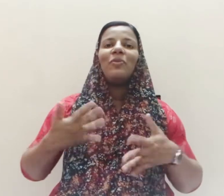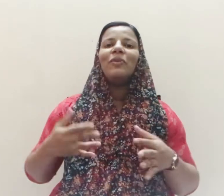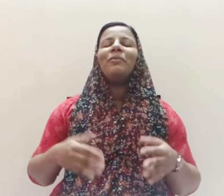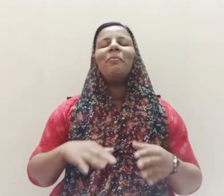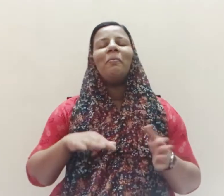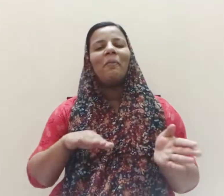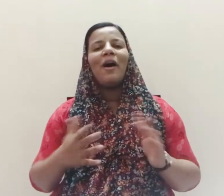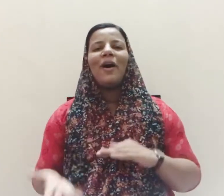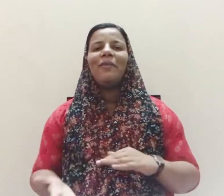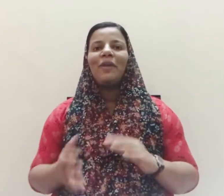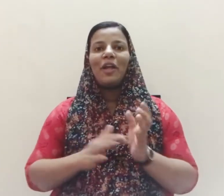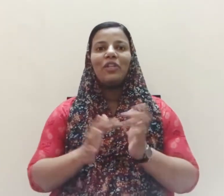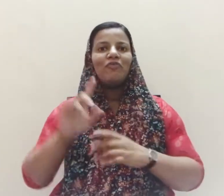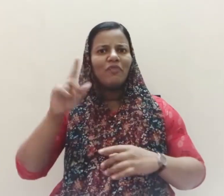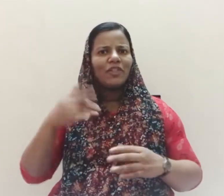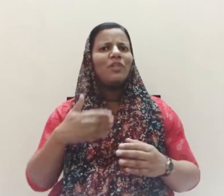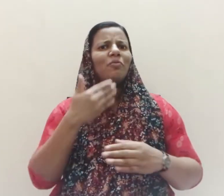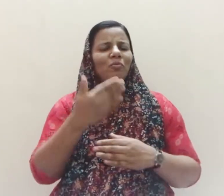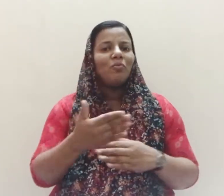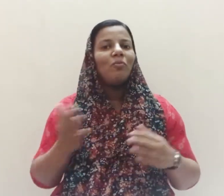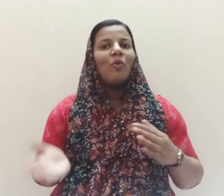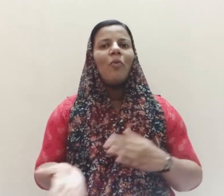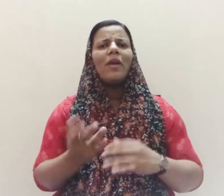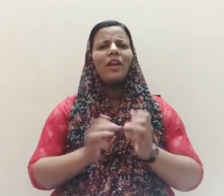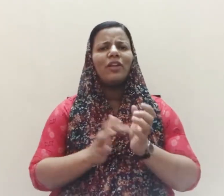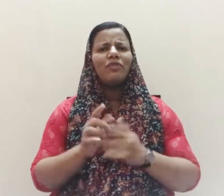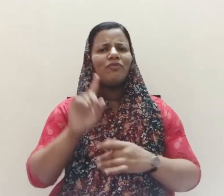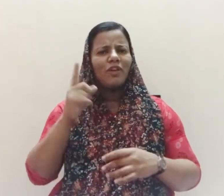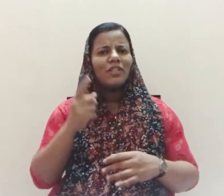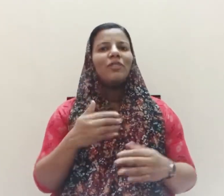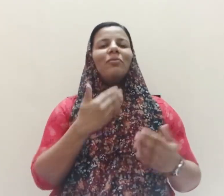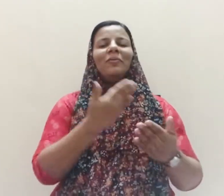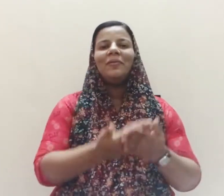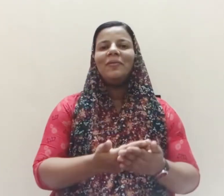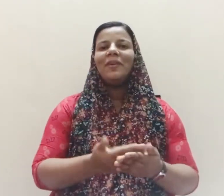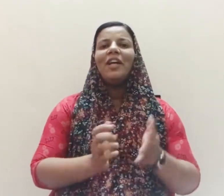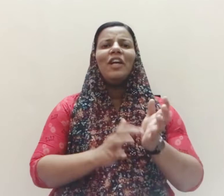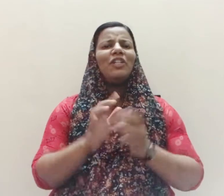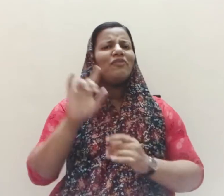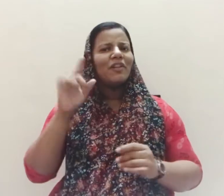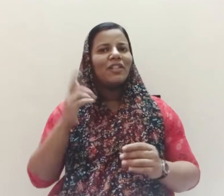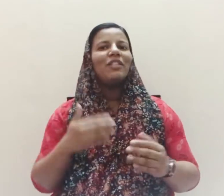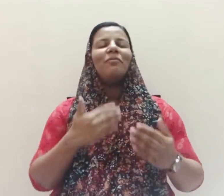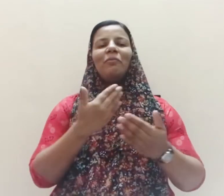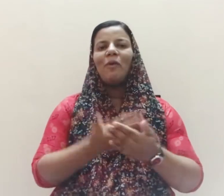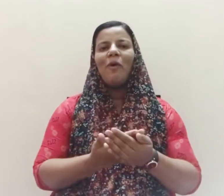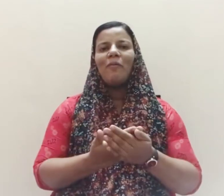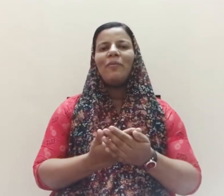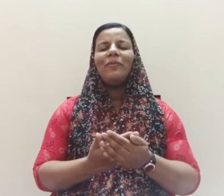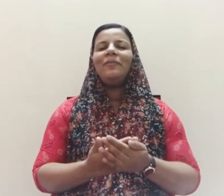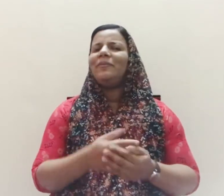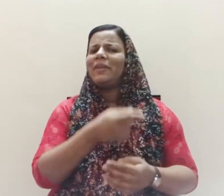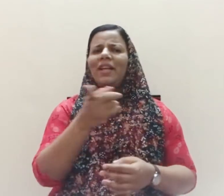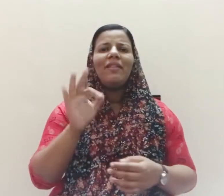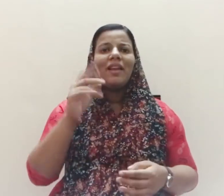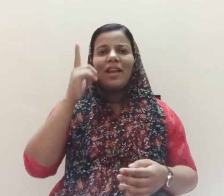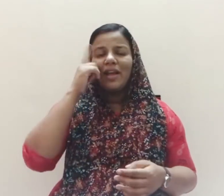മുമ്പേ യേശു പോകുന്നു, എനിക്ക് മുമ്പേ കർത്താവ് എല്ലായിടത്തും പറഞ്ഞു, ഞാൻ നിനക്ക് മുമ്പേ പോകും, ഞാൻ നിനക്ക് മുമ്പേ പോകും, ഞാൻ നിനക്ക് മുമ്പേ പോകും. നമുക്കറിയാം ശിഷ്യന്മാർ